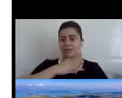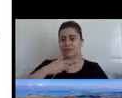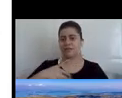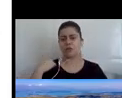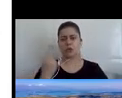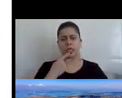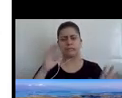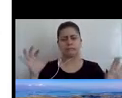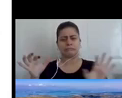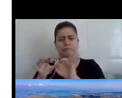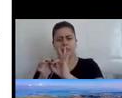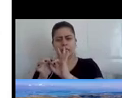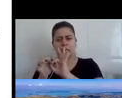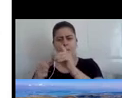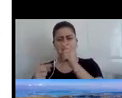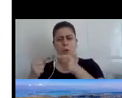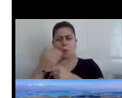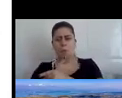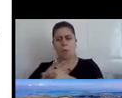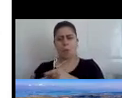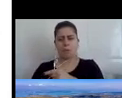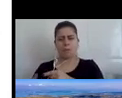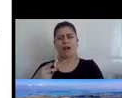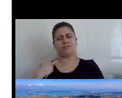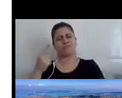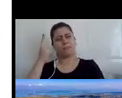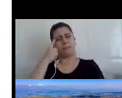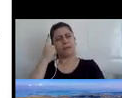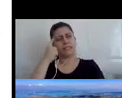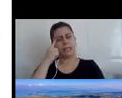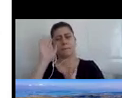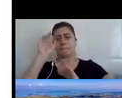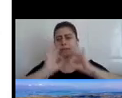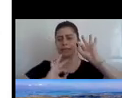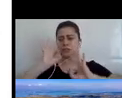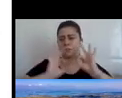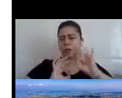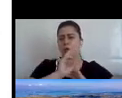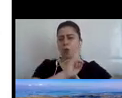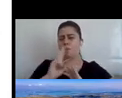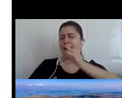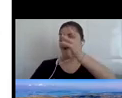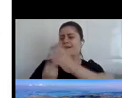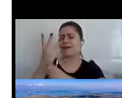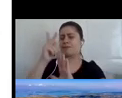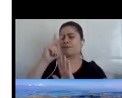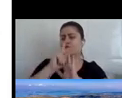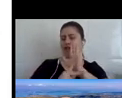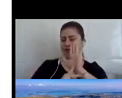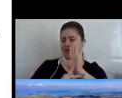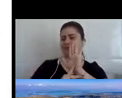políticas públicas. Então, quando a gente fala de planejamento urbano, de proposições de projetos de desenho urbano, a gente também tem